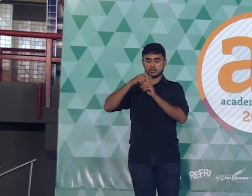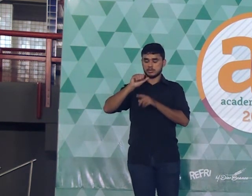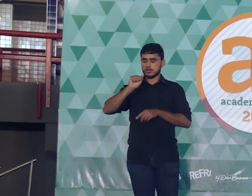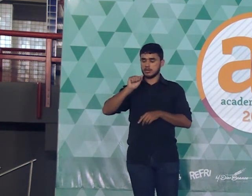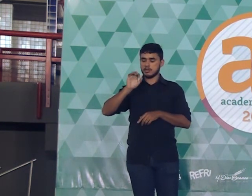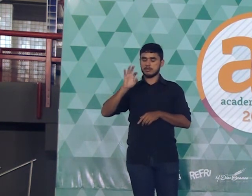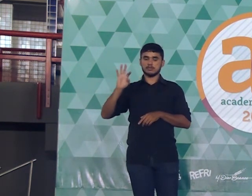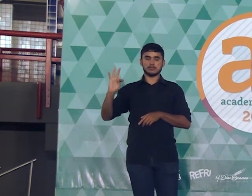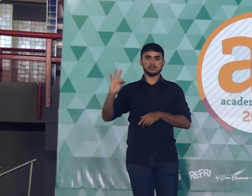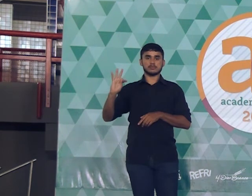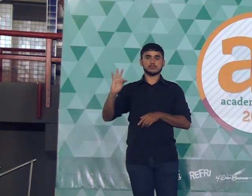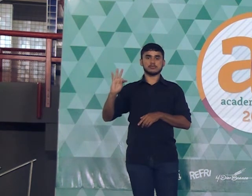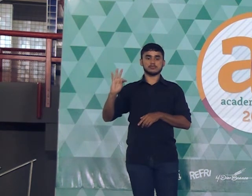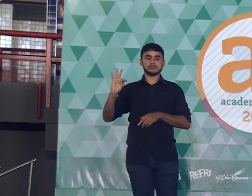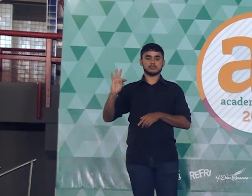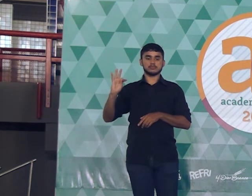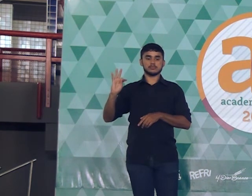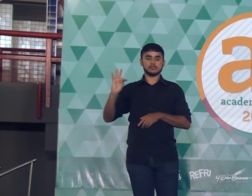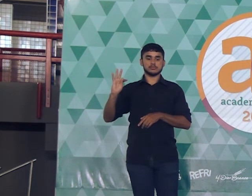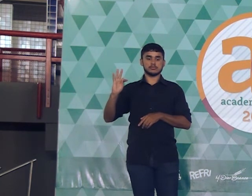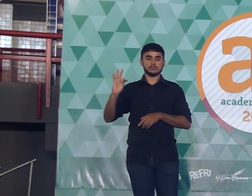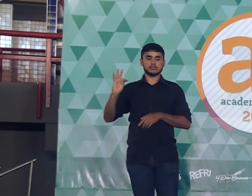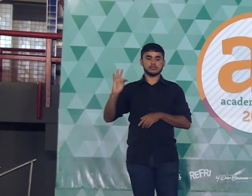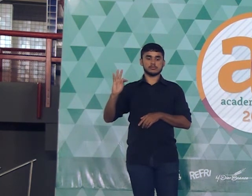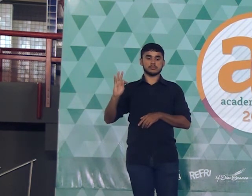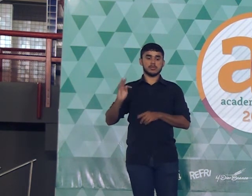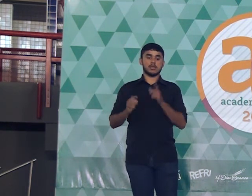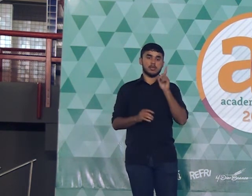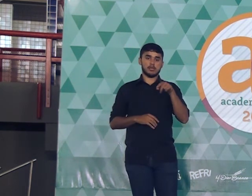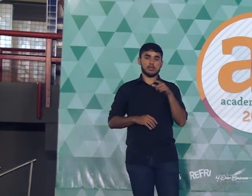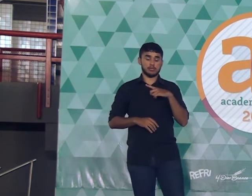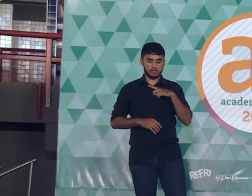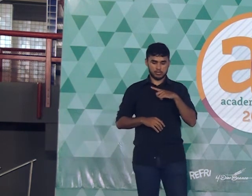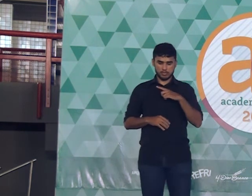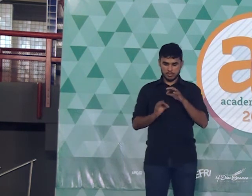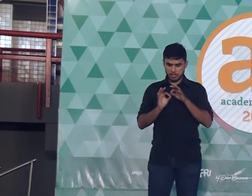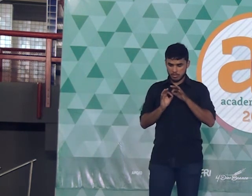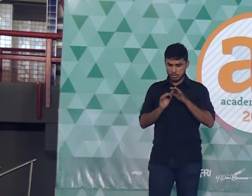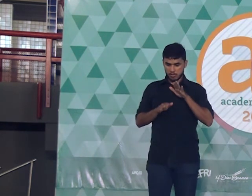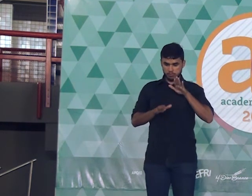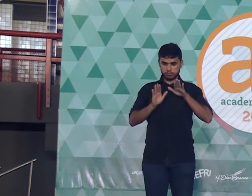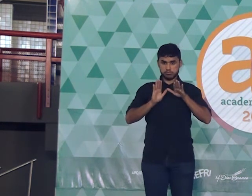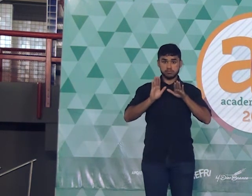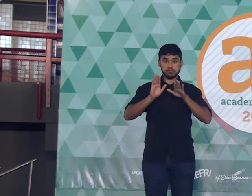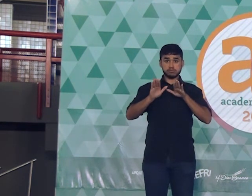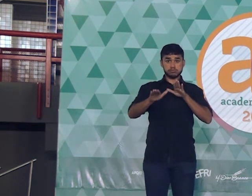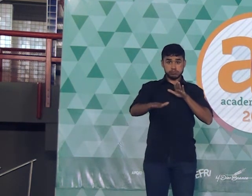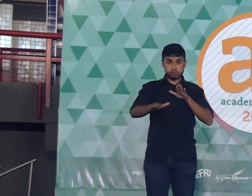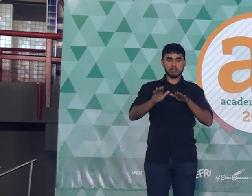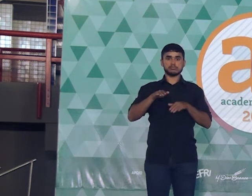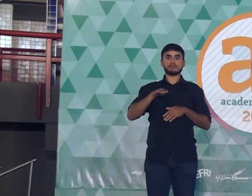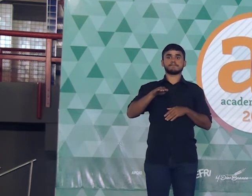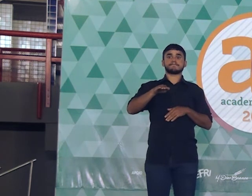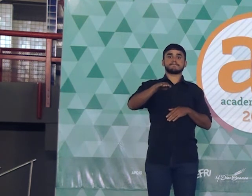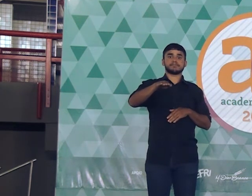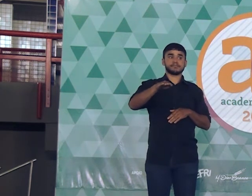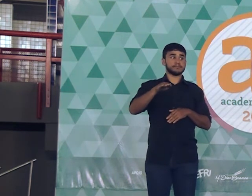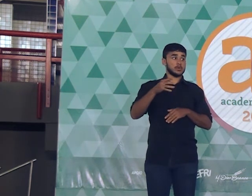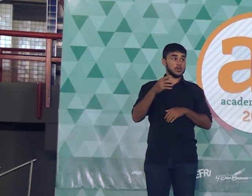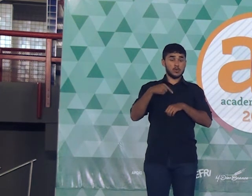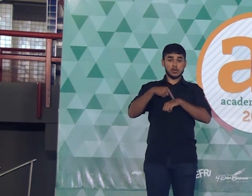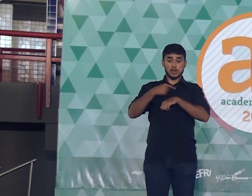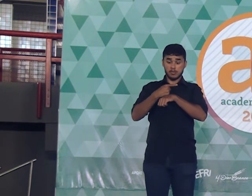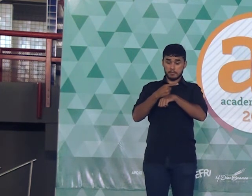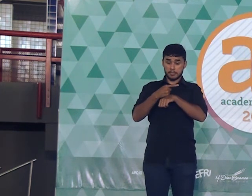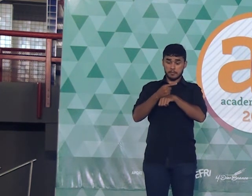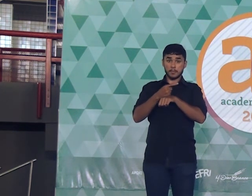posso acelerar no máximo a 5. Eu tenho 4 segundos acelerando. Esses 4 segundos tanto servem para